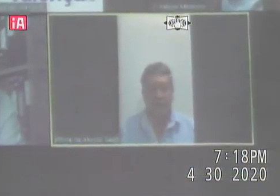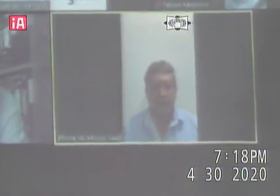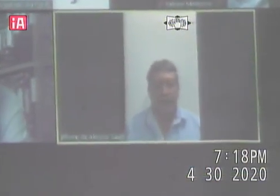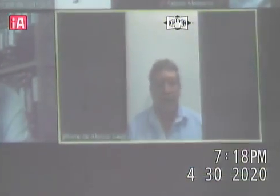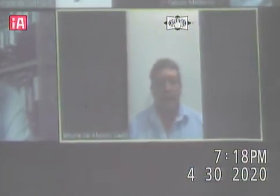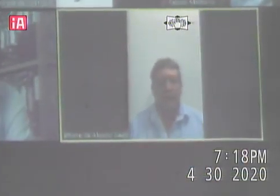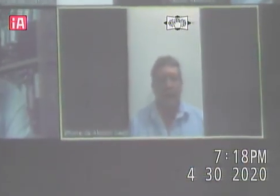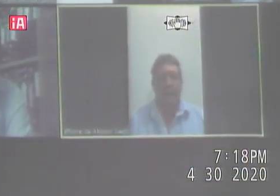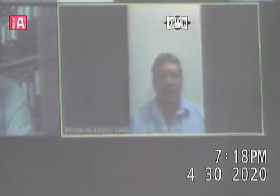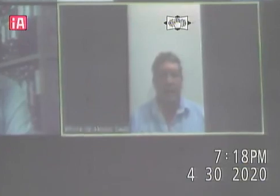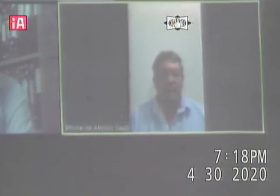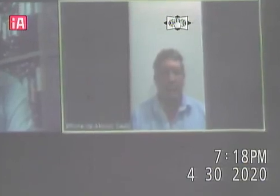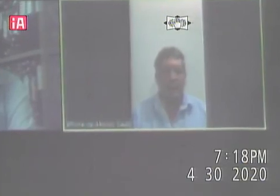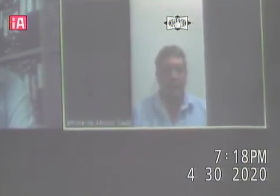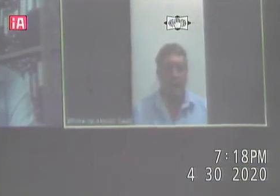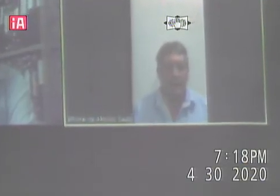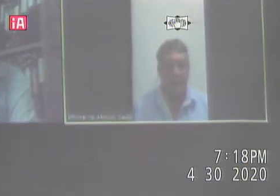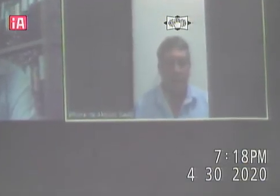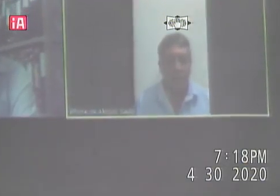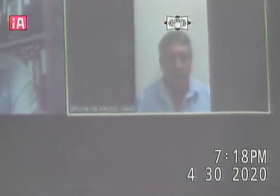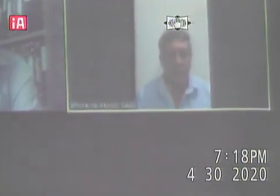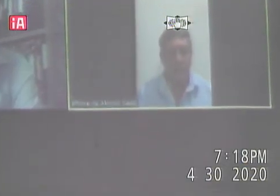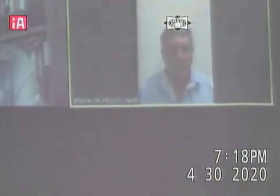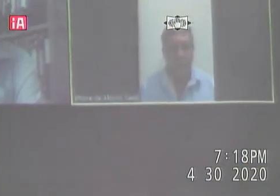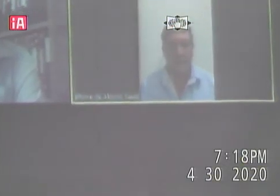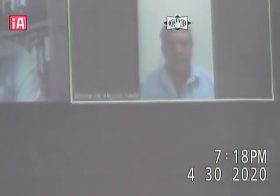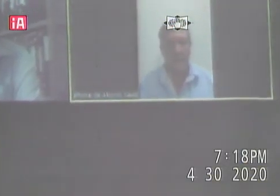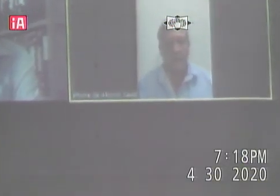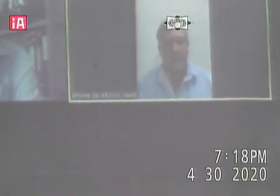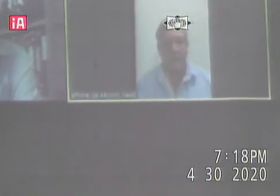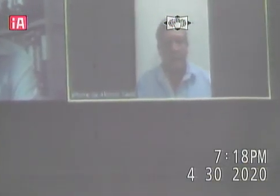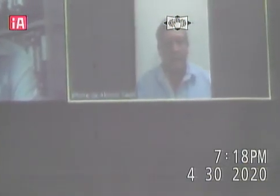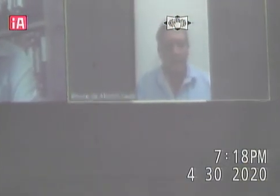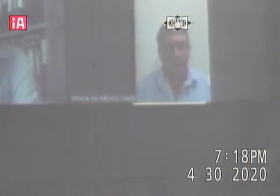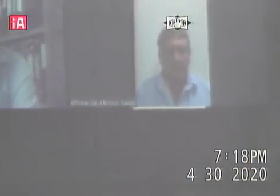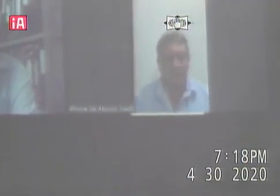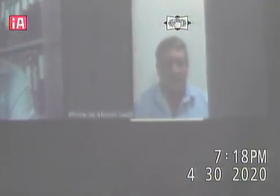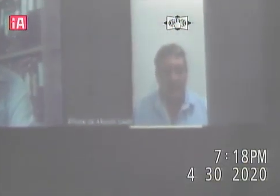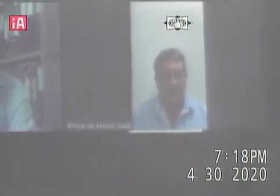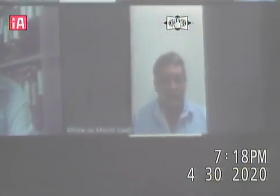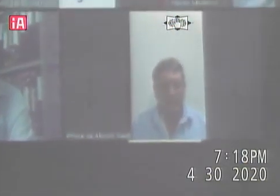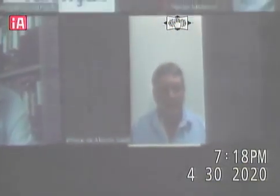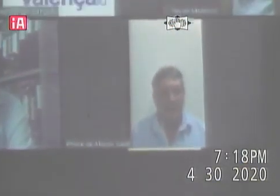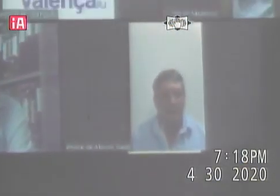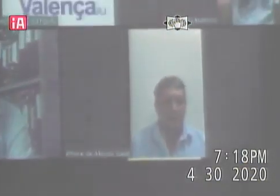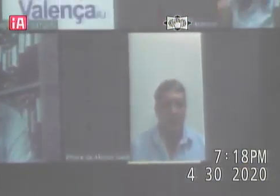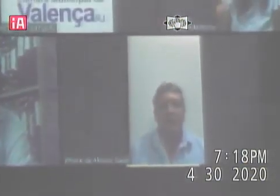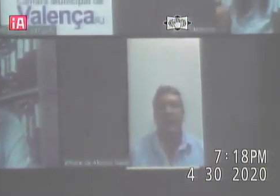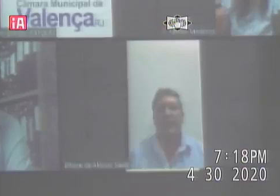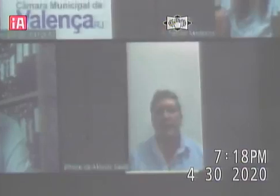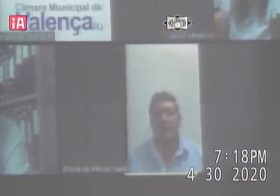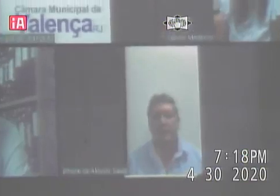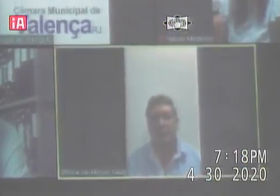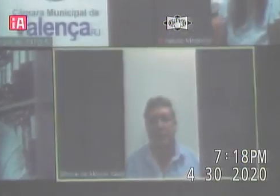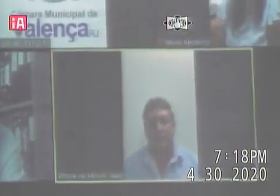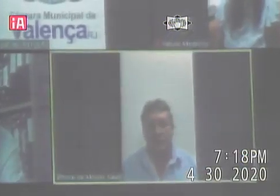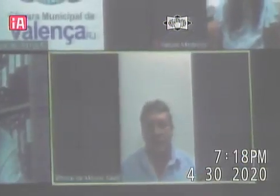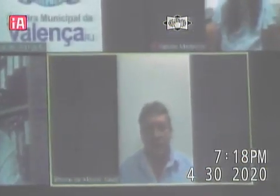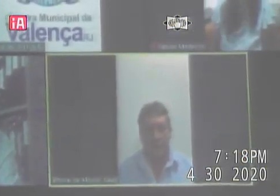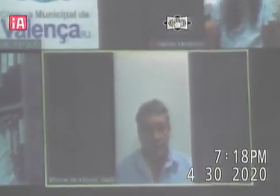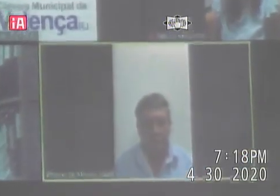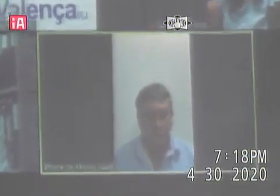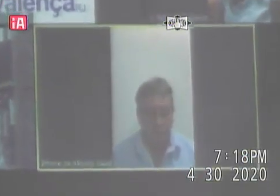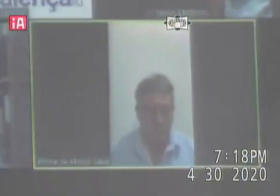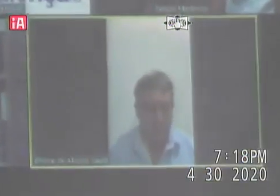Crise para traçarmos algumas ações a serem implementadas aí após uma avaliação do